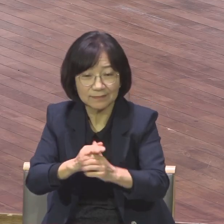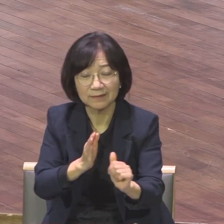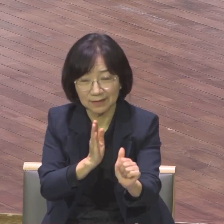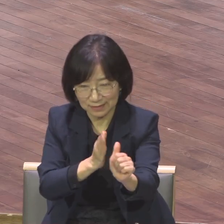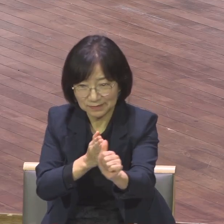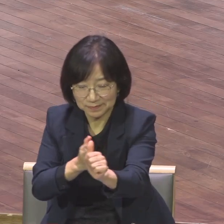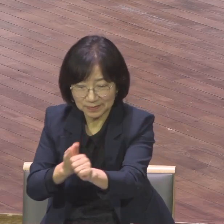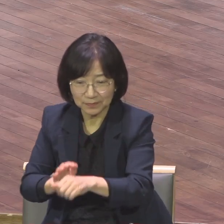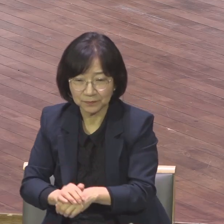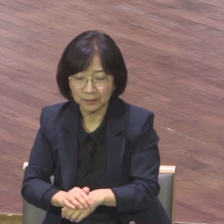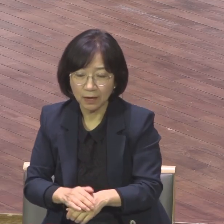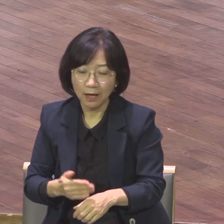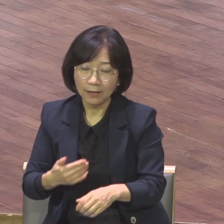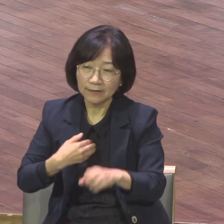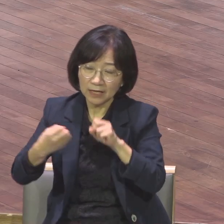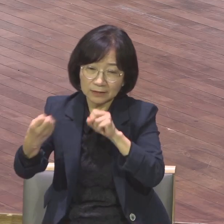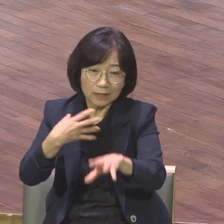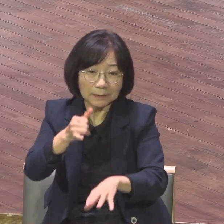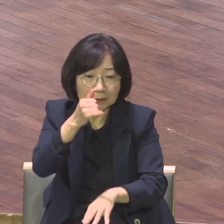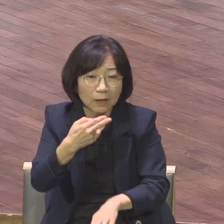뭐냐? 평안합니다.